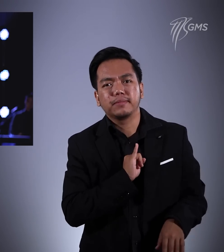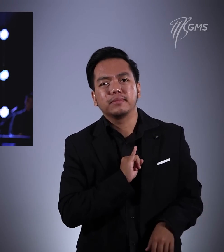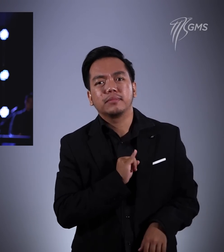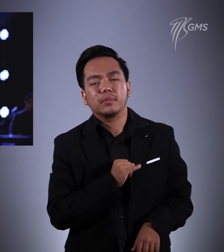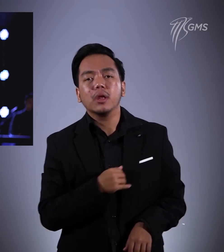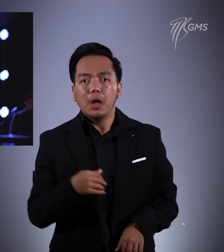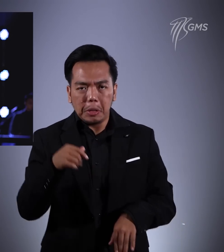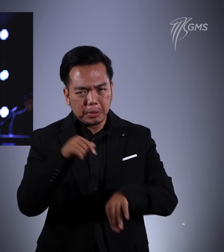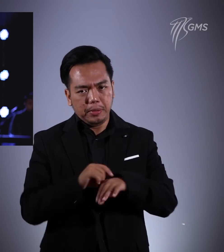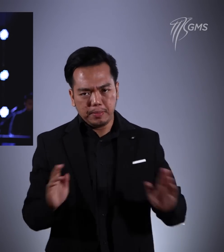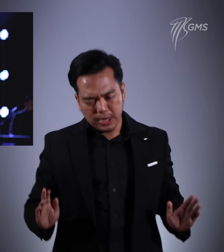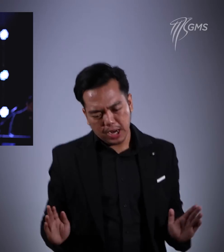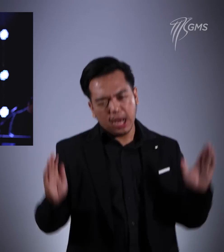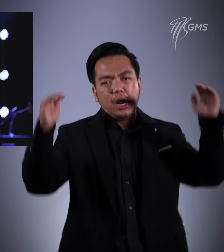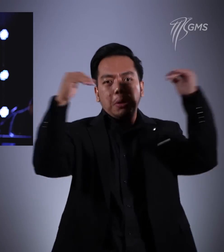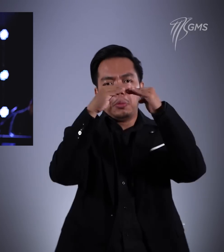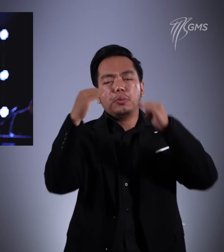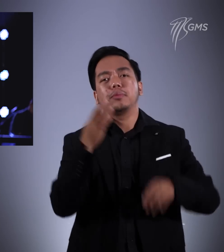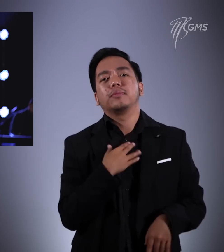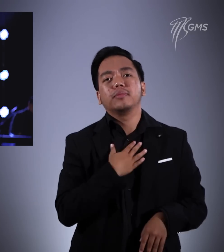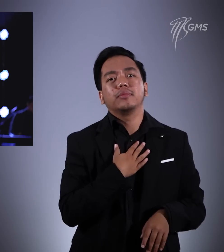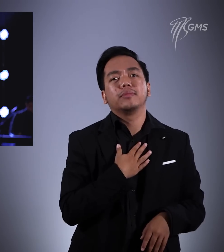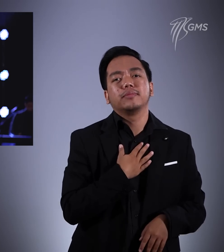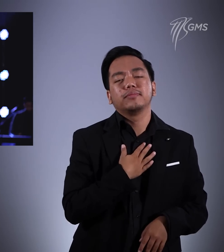Di menaraku, di tempat pengintaianku, aku akan menantikan.